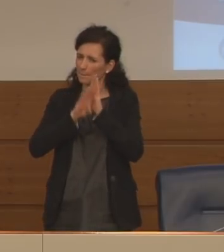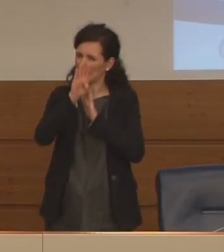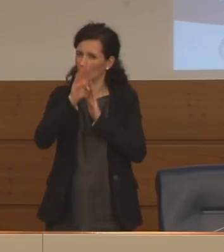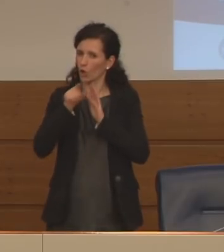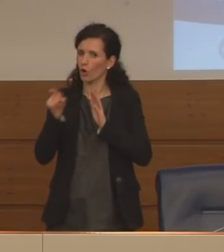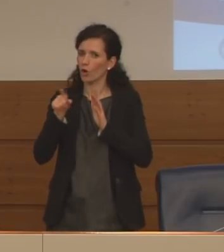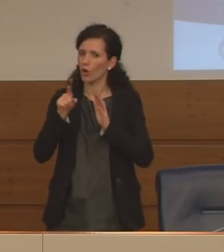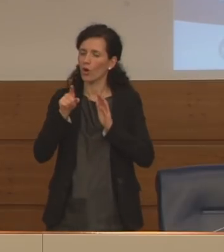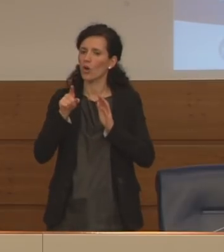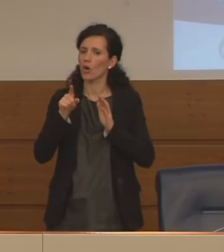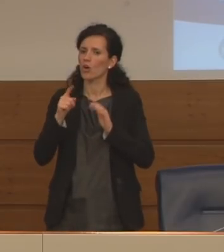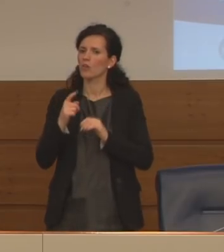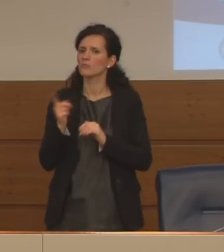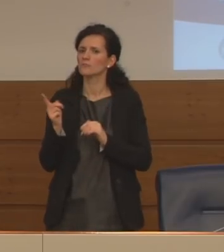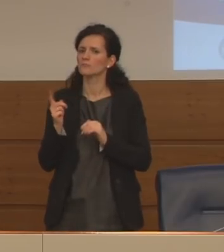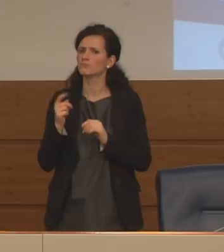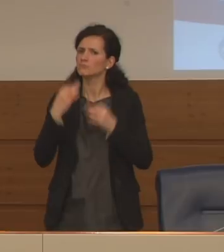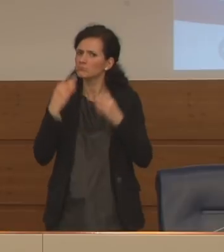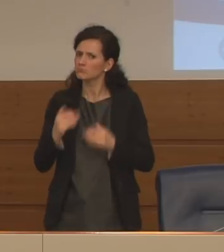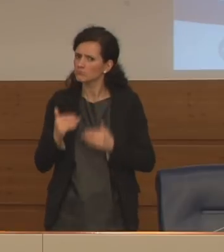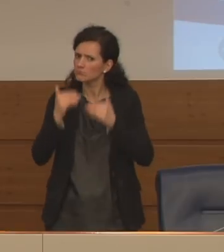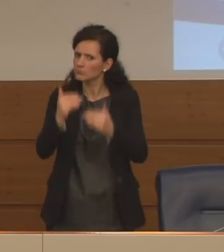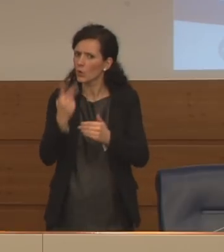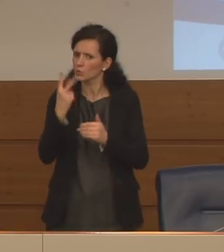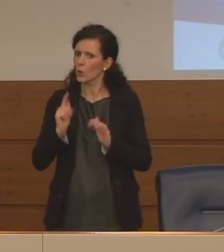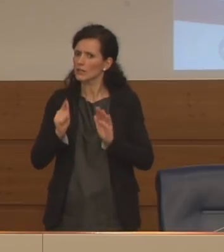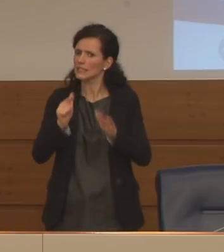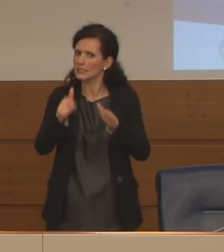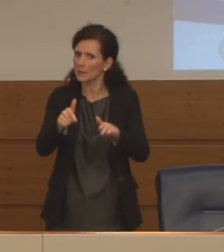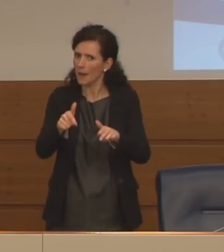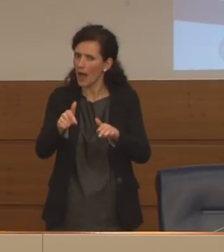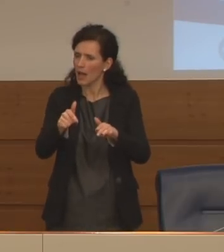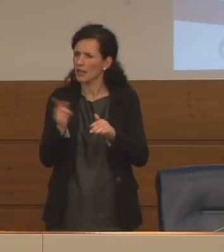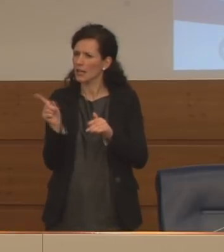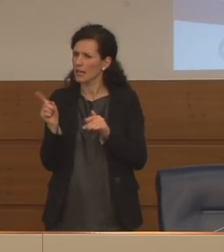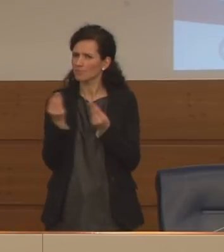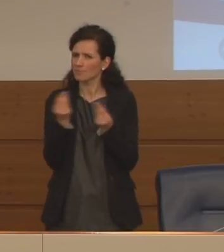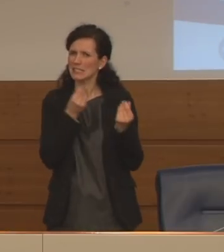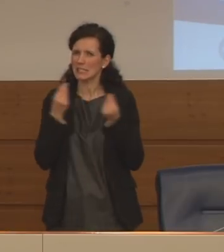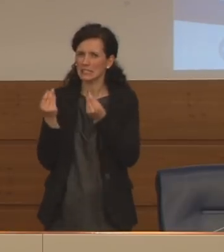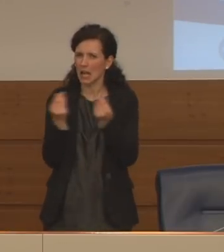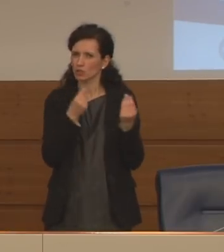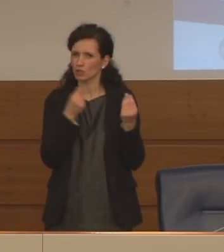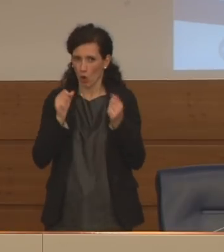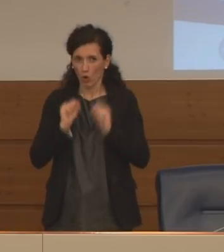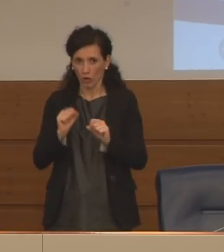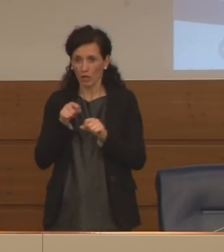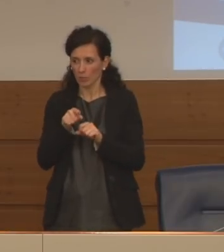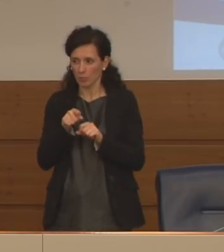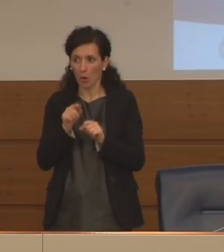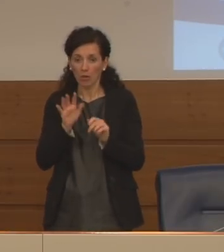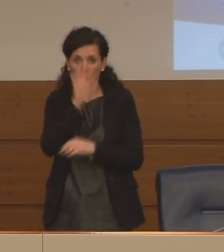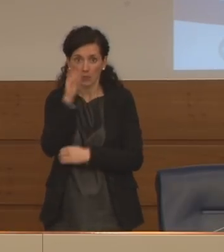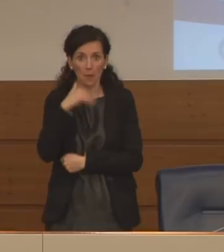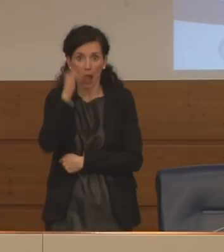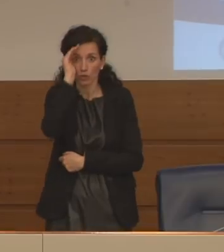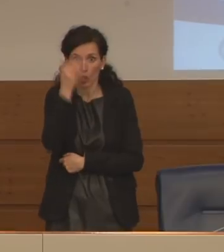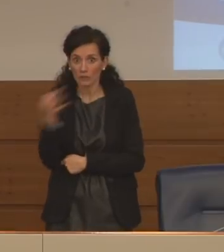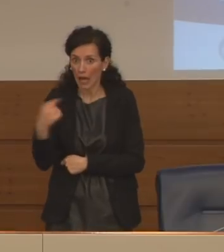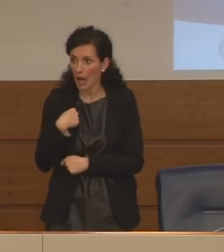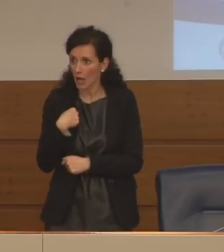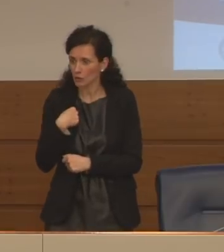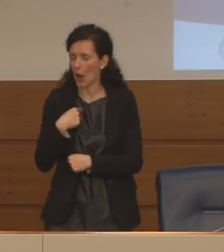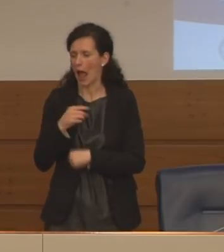cioè come dire la situazione è quella le ho detto anche se non ho ascoltato male su radio allora